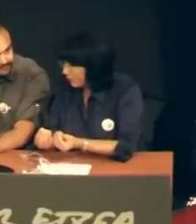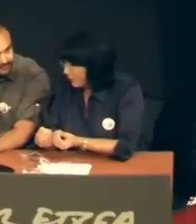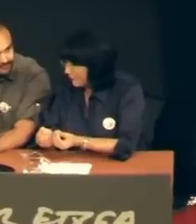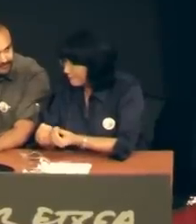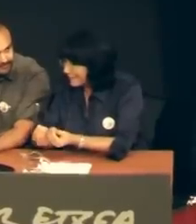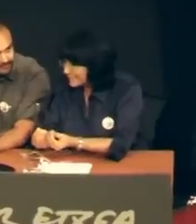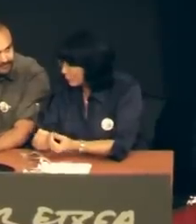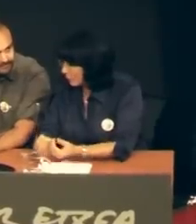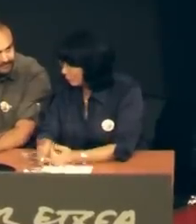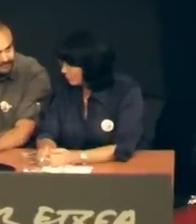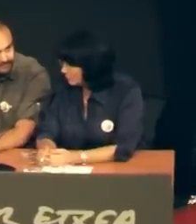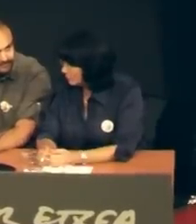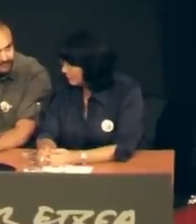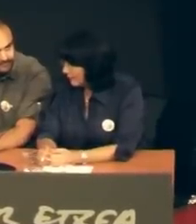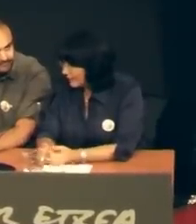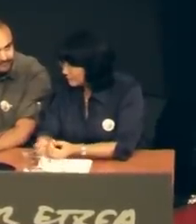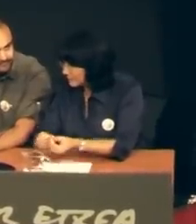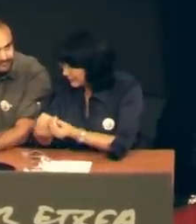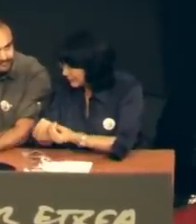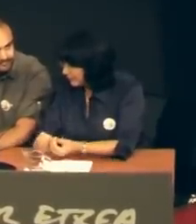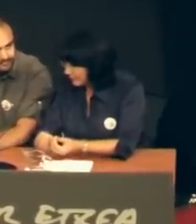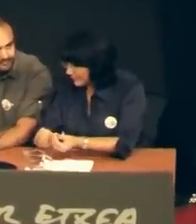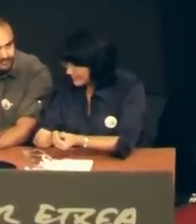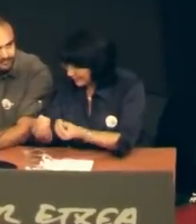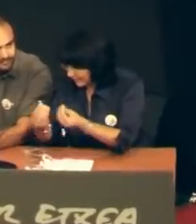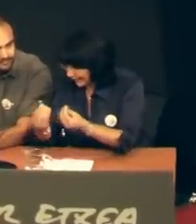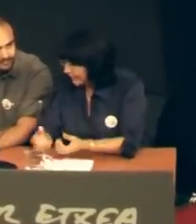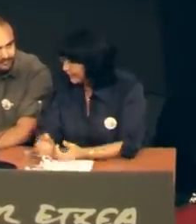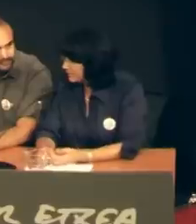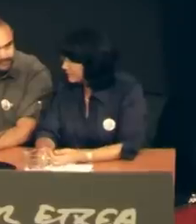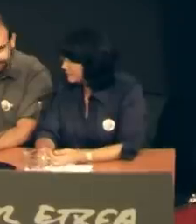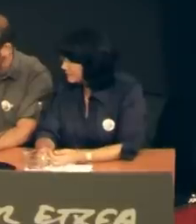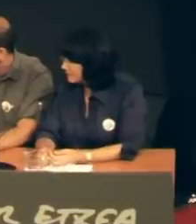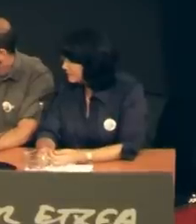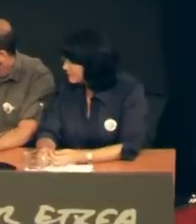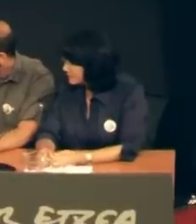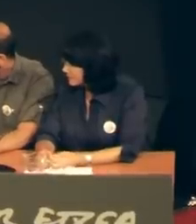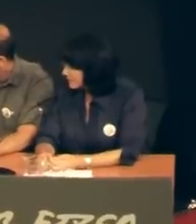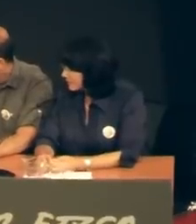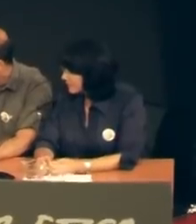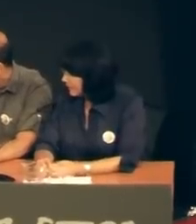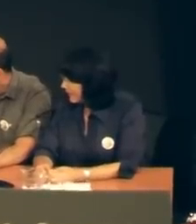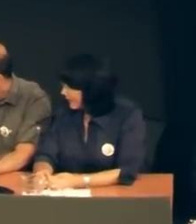pequeño más de tú a tú. Perfecto. Es más factible, más real. Claro. O sea, que aquí